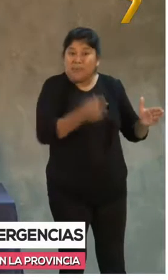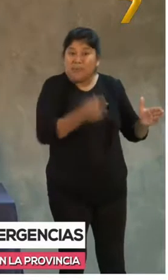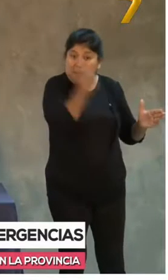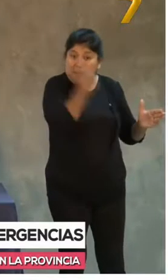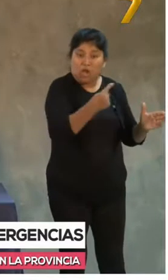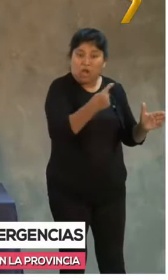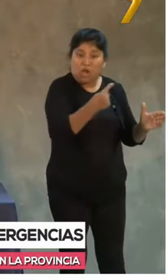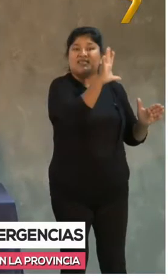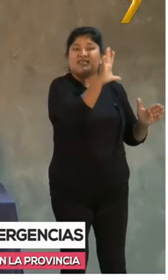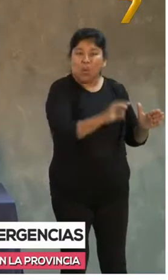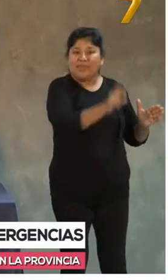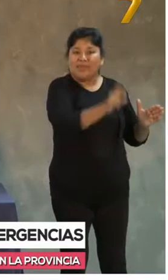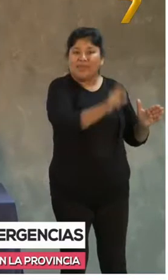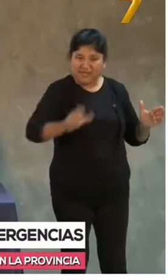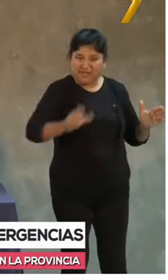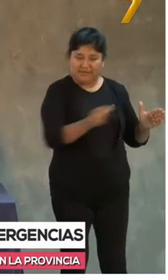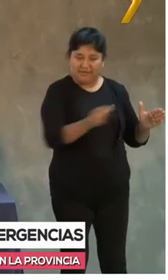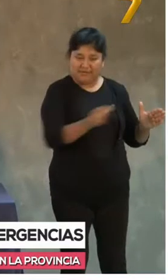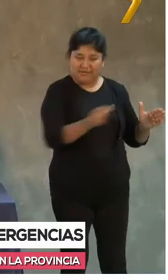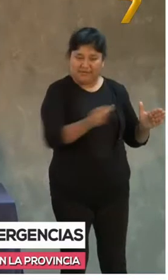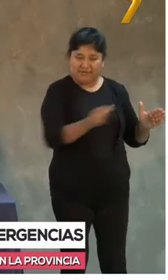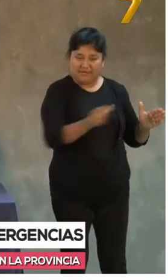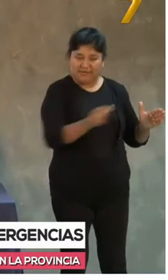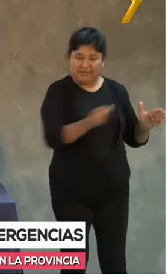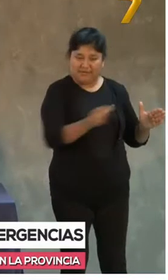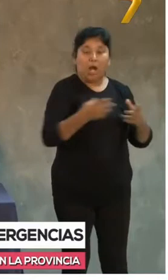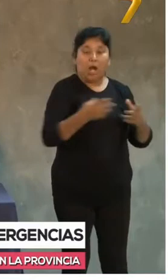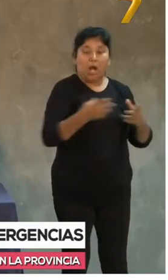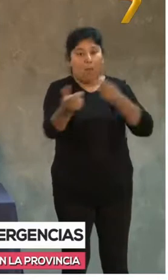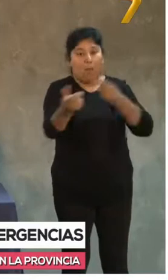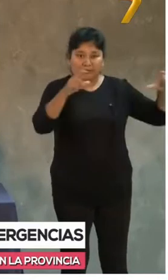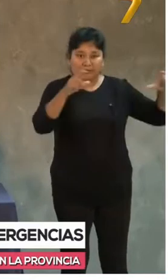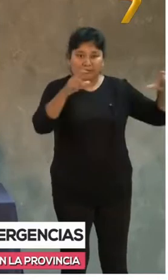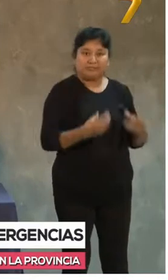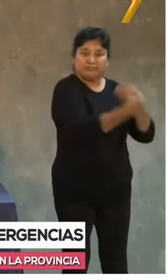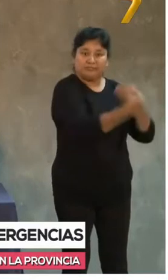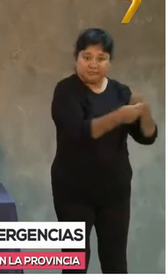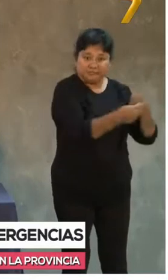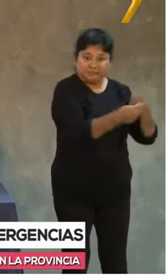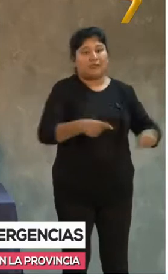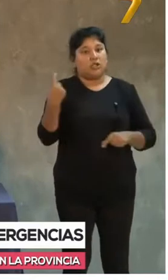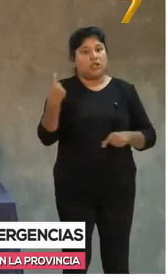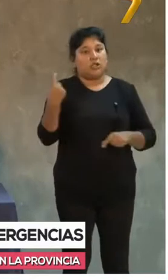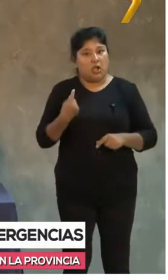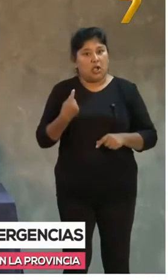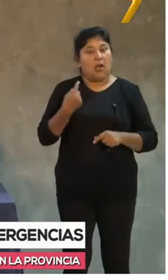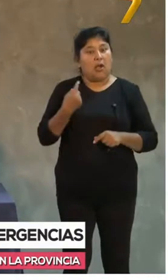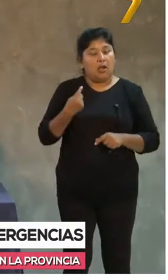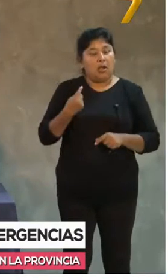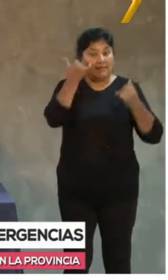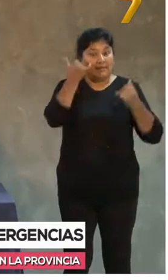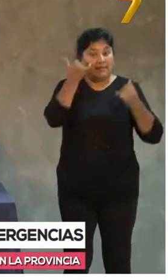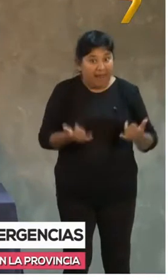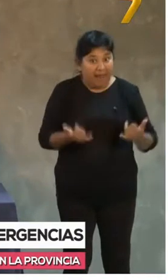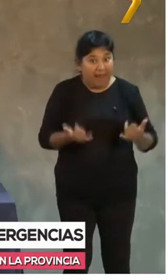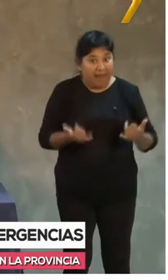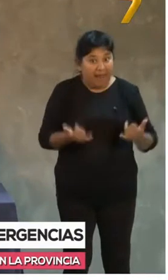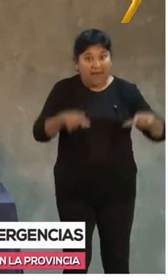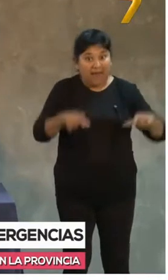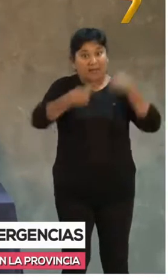200, como dijimos recién. En un principio hemos utilizado todos los recursos que teníamos sin hacer mayores compras, vamos